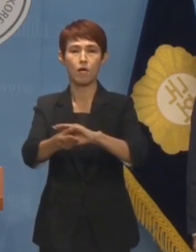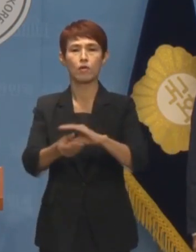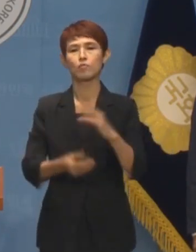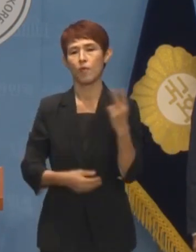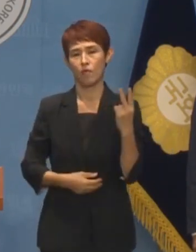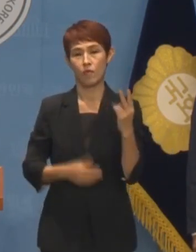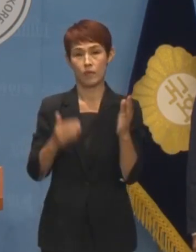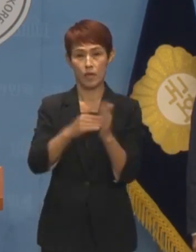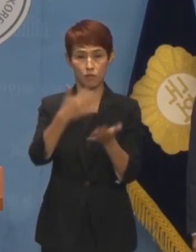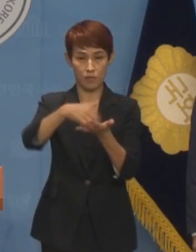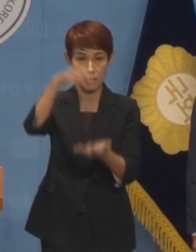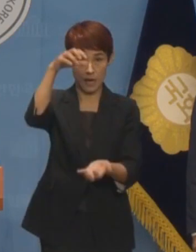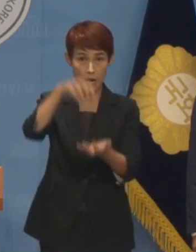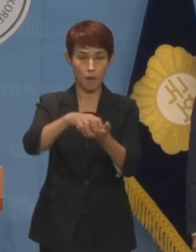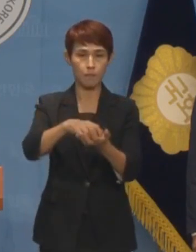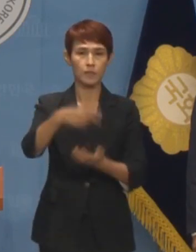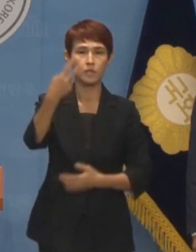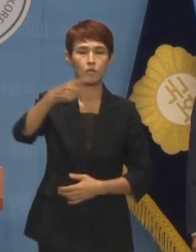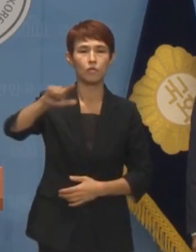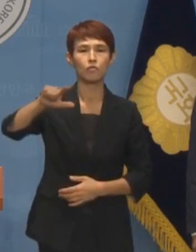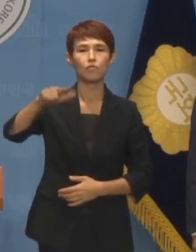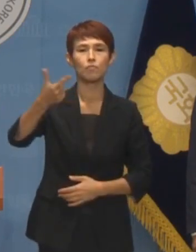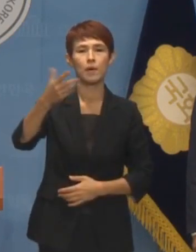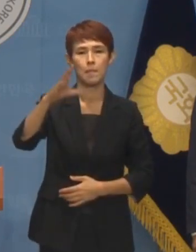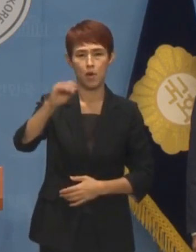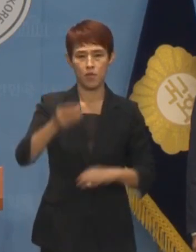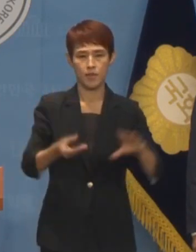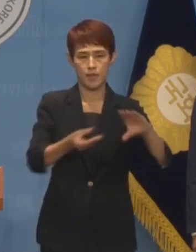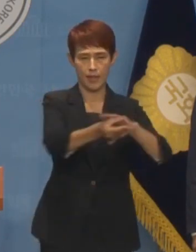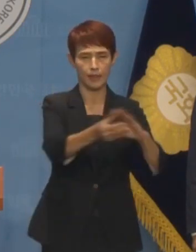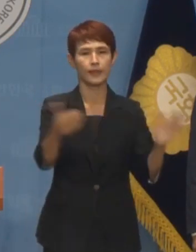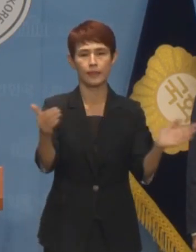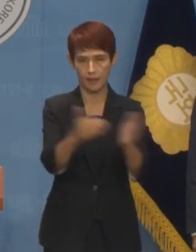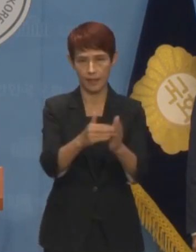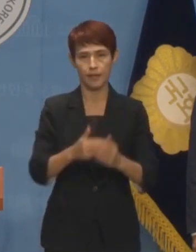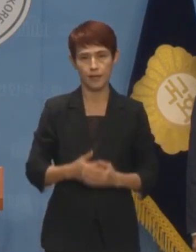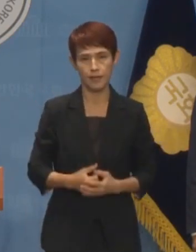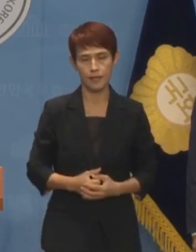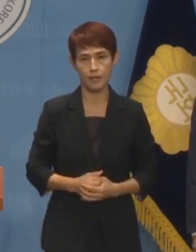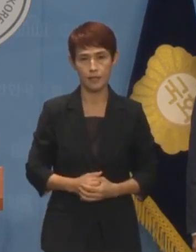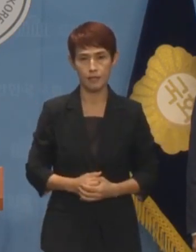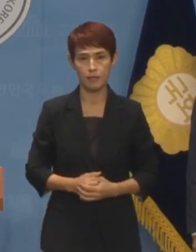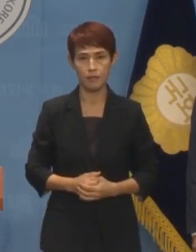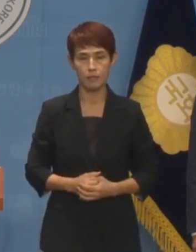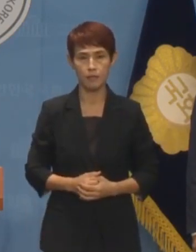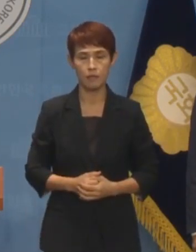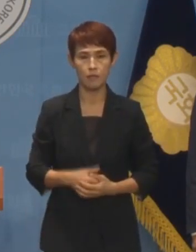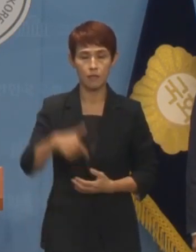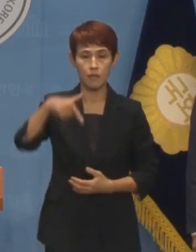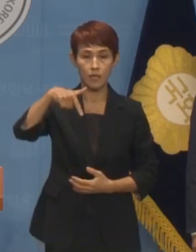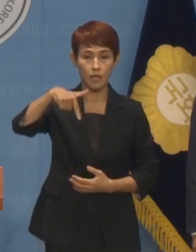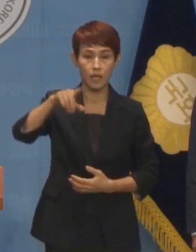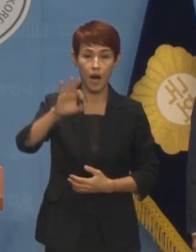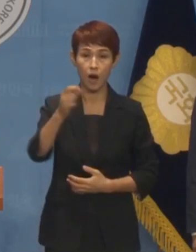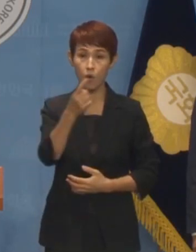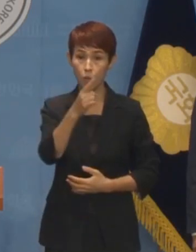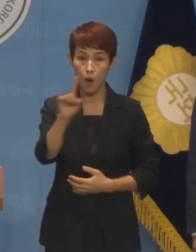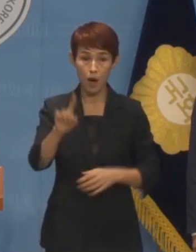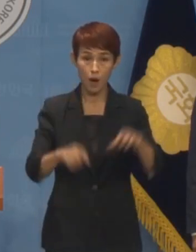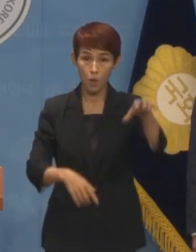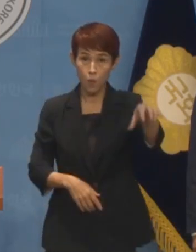걸쳐 총 2,600만 원을 건넸다는 사실, 도서지역인